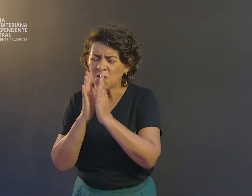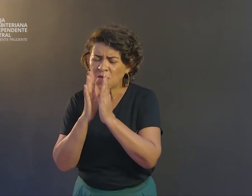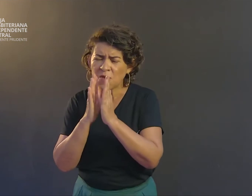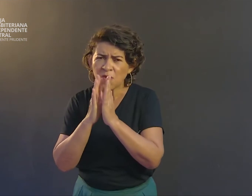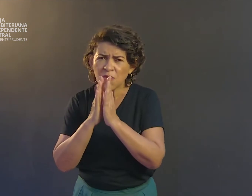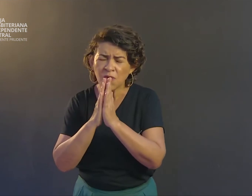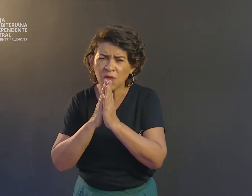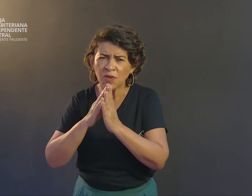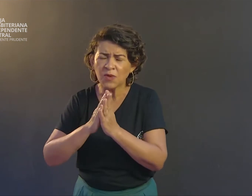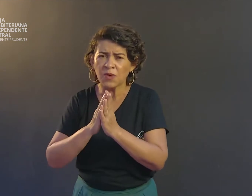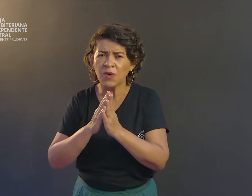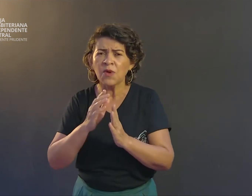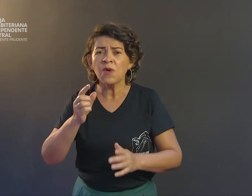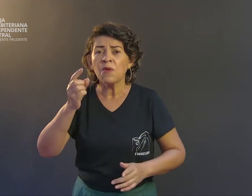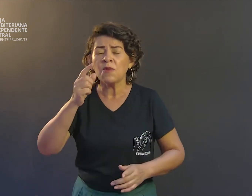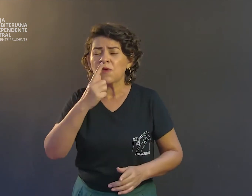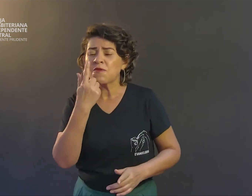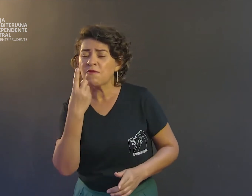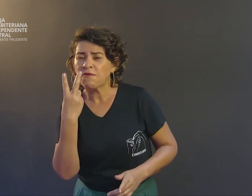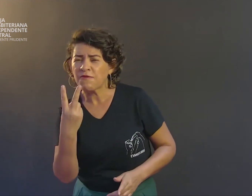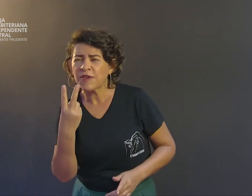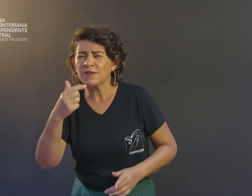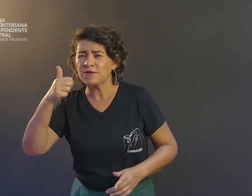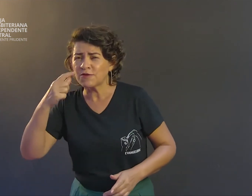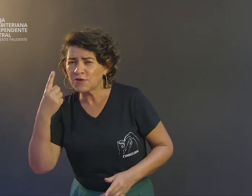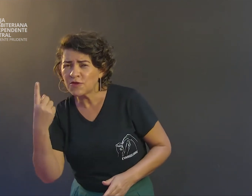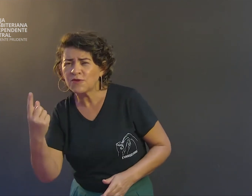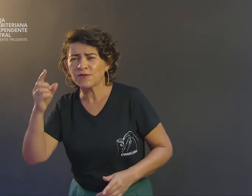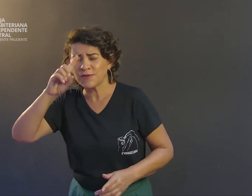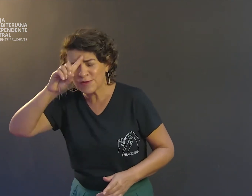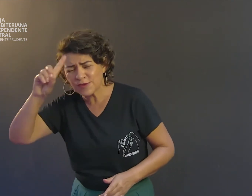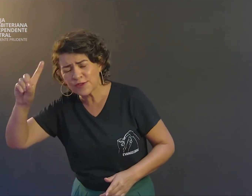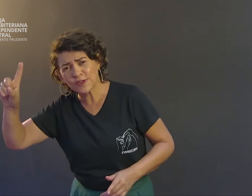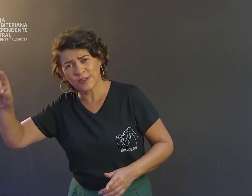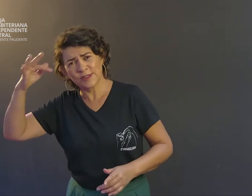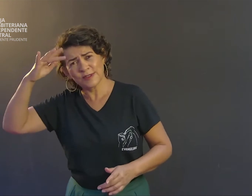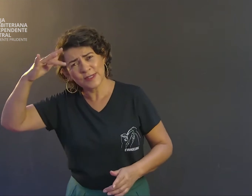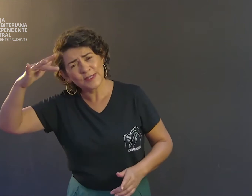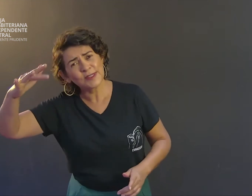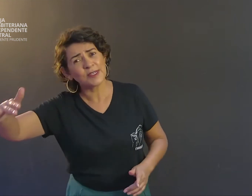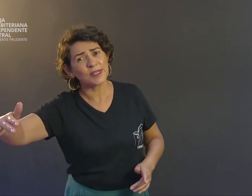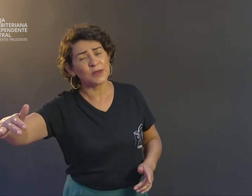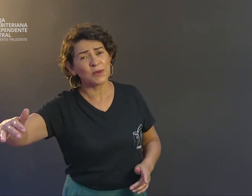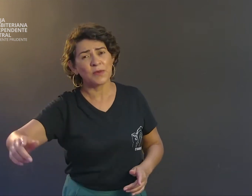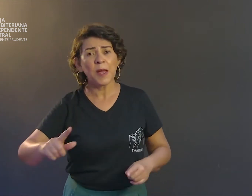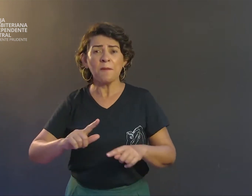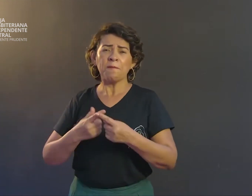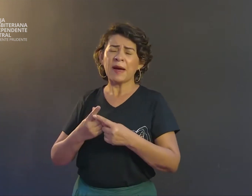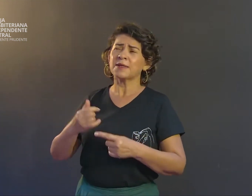místico. Poderiam ter sido 22 ou 10 dias. O que importa é que ele decidiu orar até